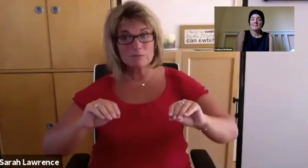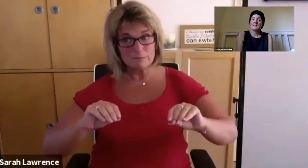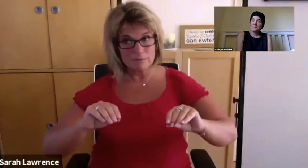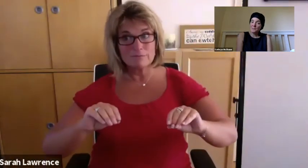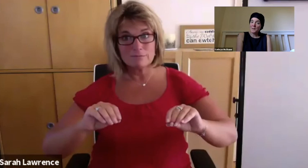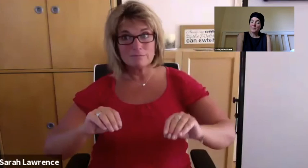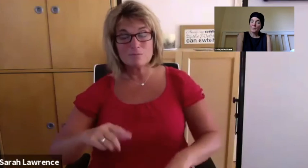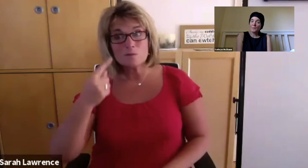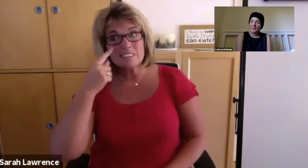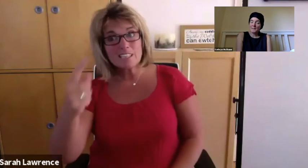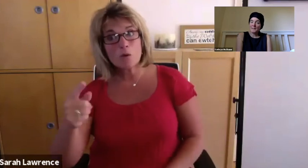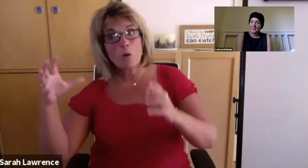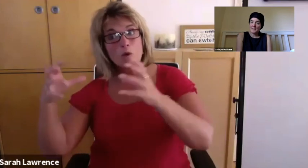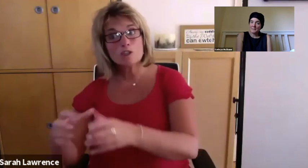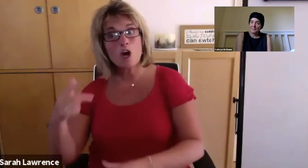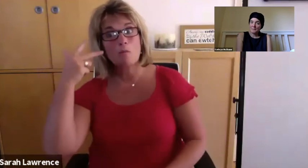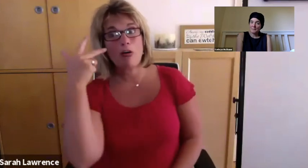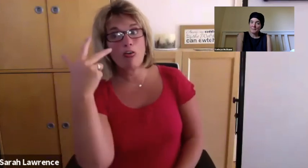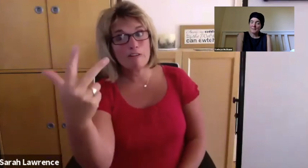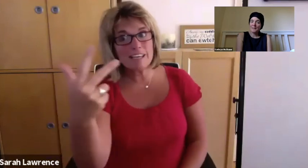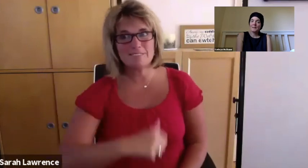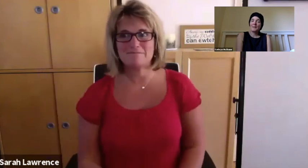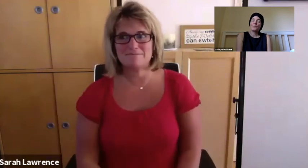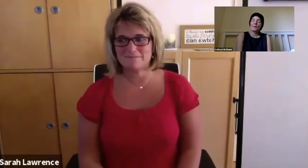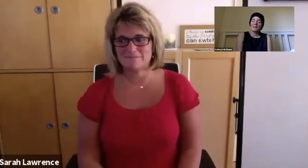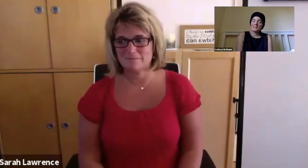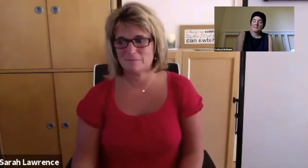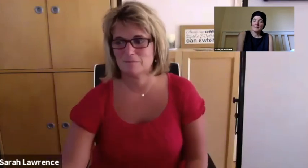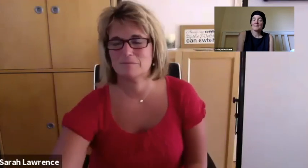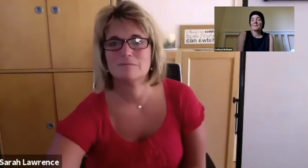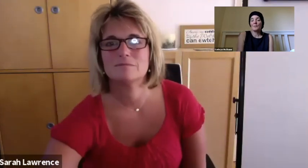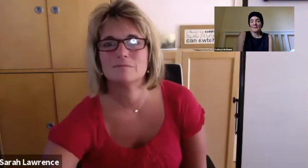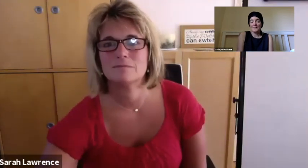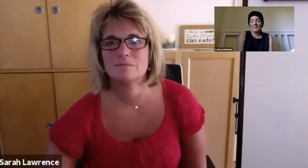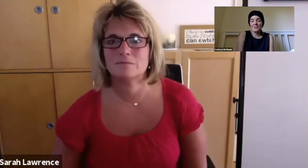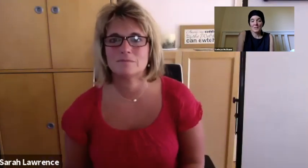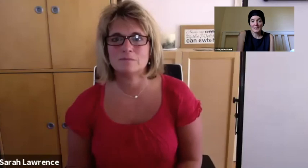Dyna'r diwedd o gweithdi 2. Wel, ydy yn gweithdi 3.